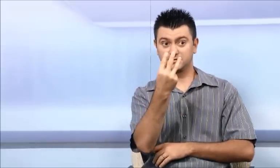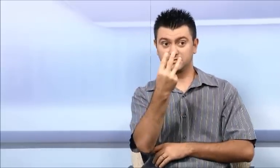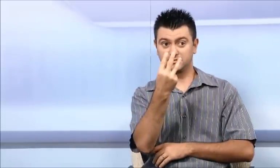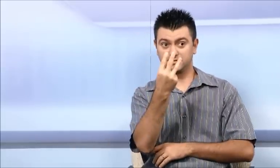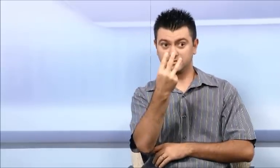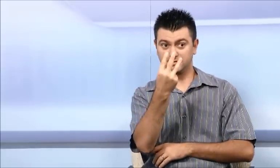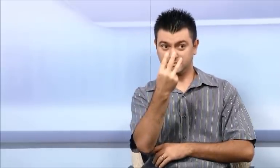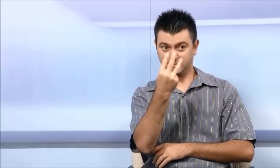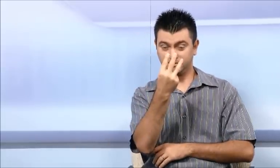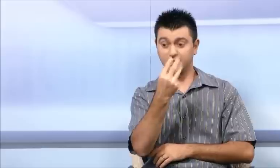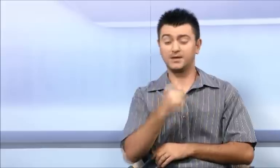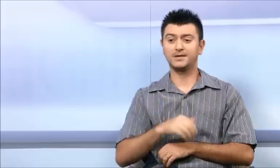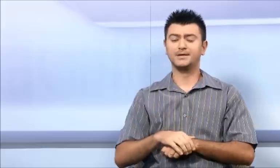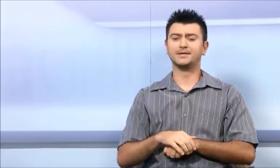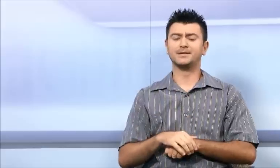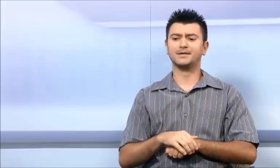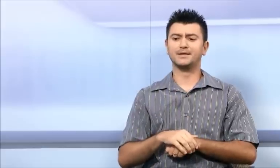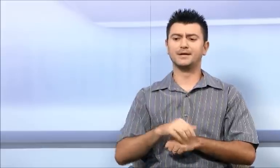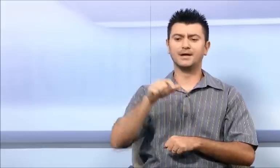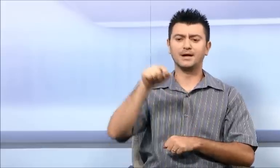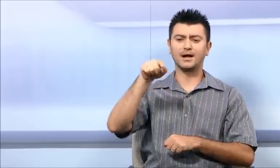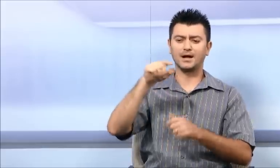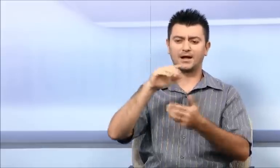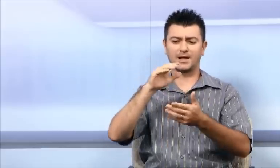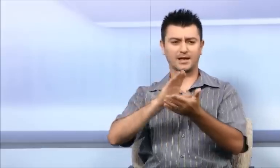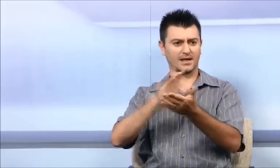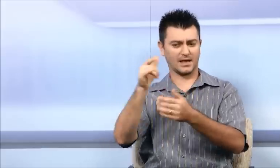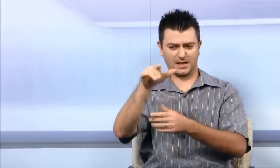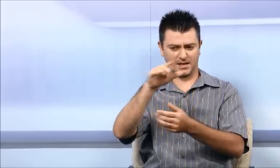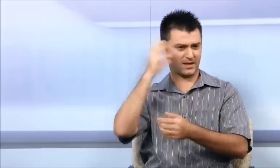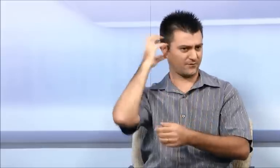na fono, com 3 anos de idade,